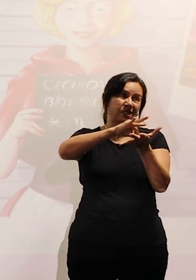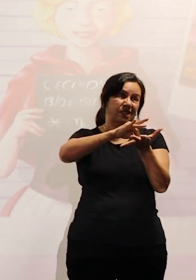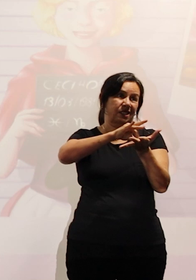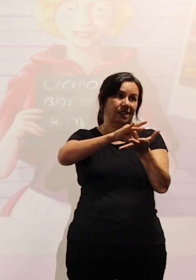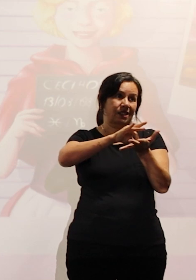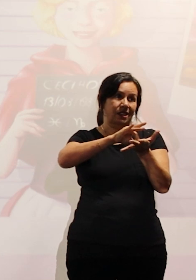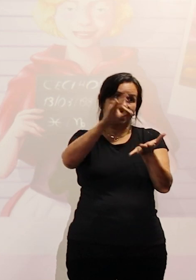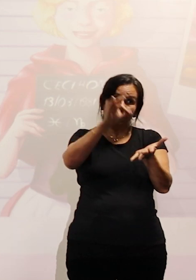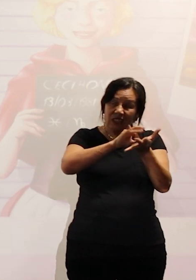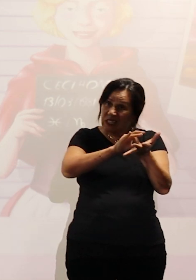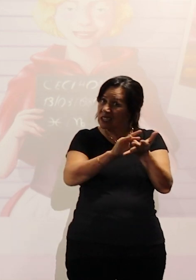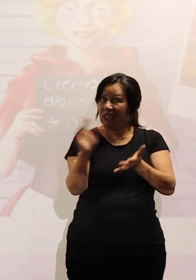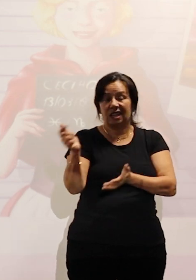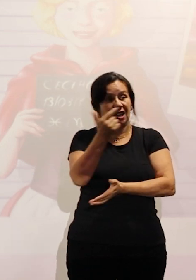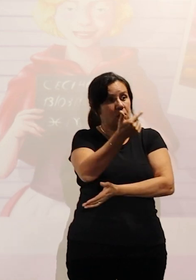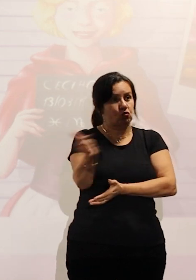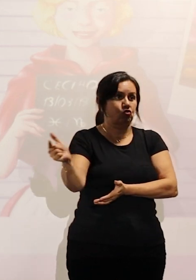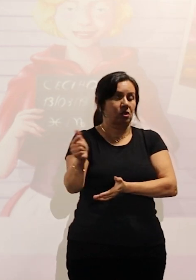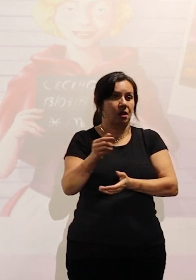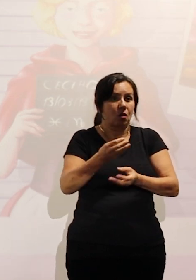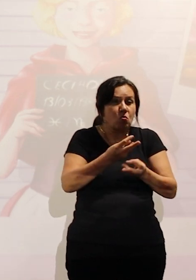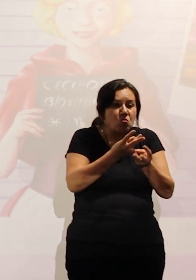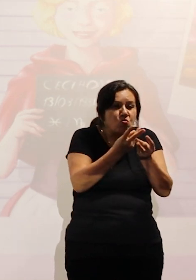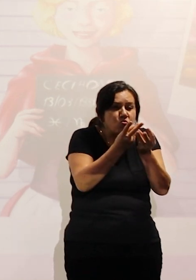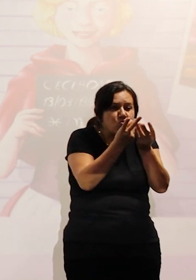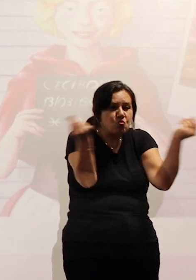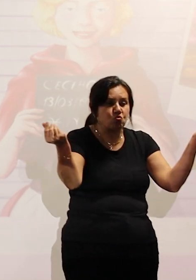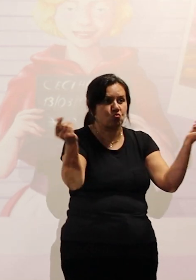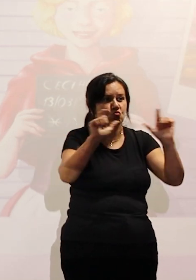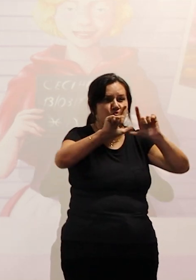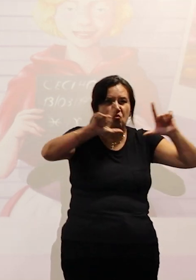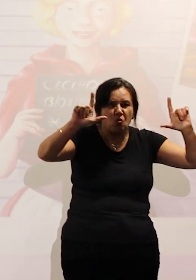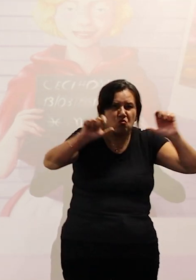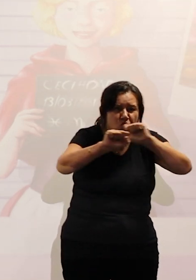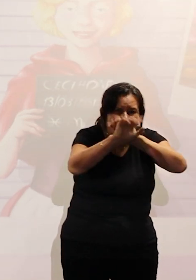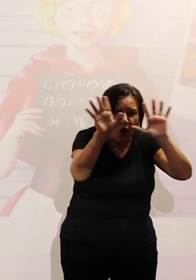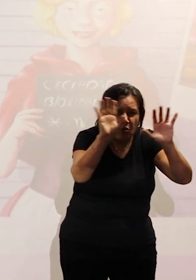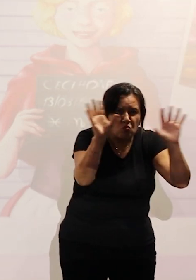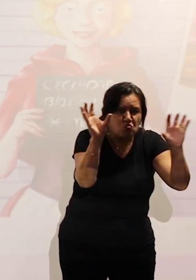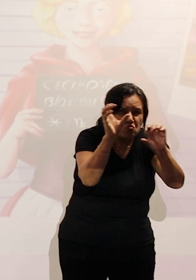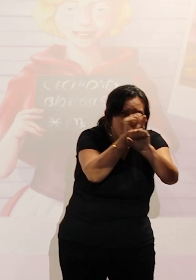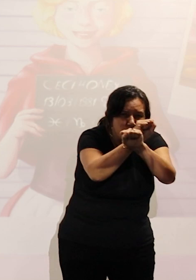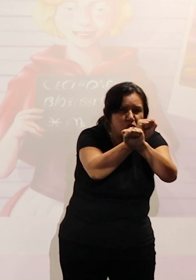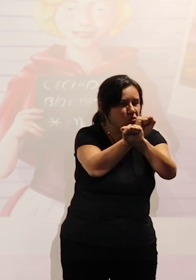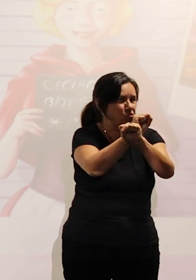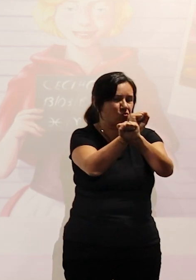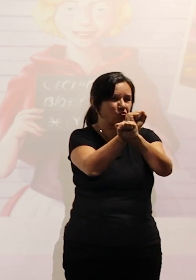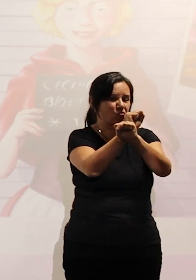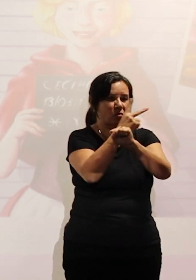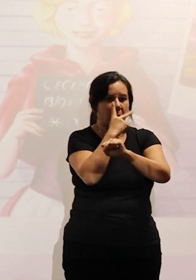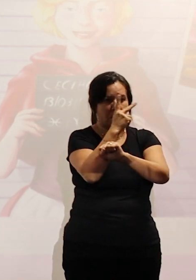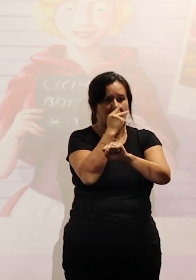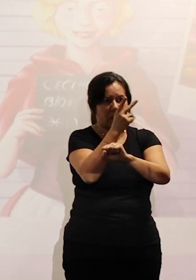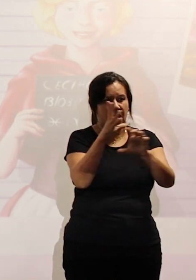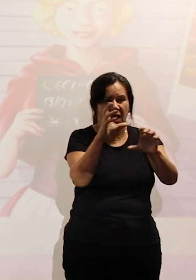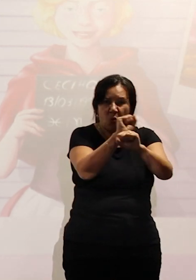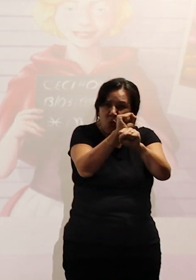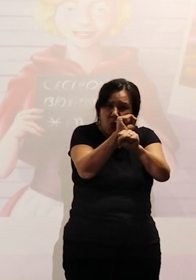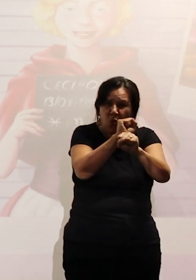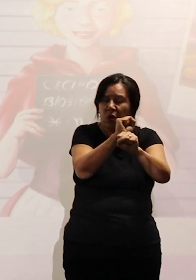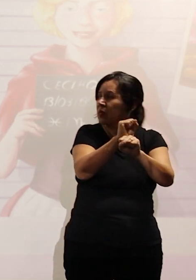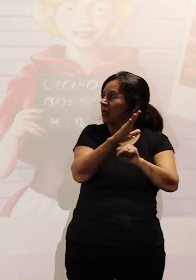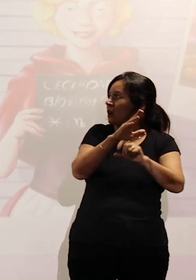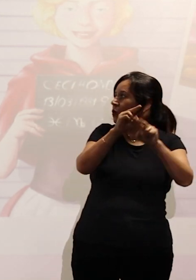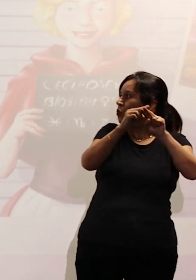E alguns dos detalhes também, na foto original, não estava muito claro. Tipo, a caixa registradora